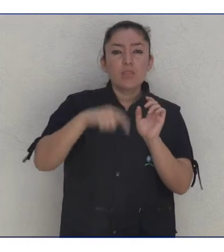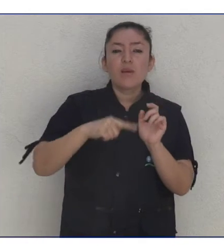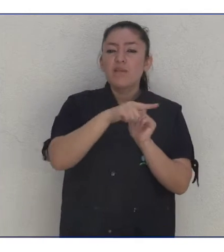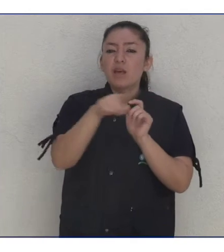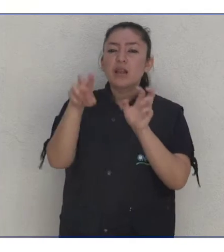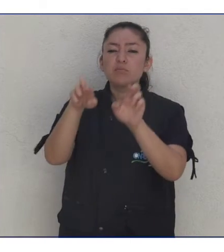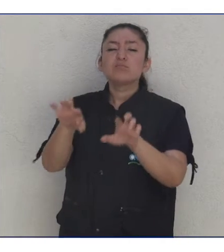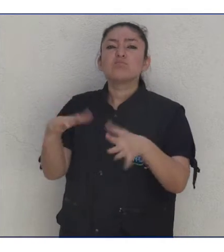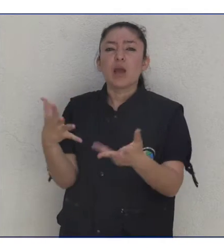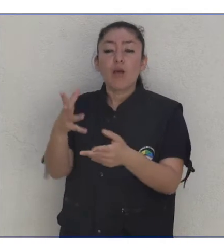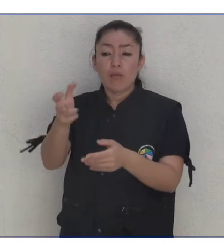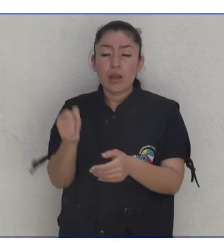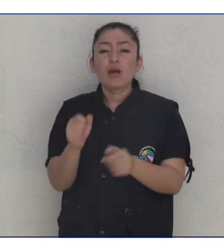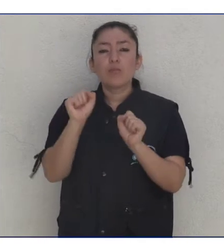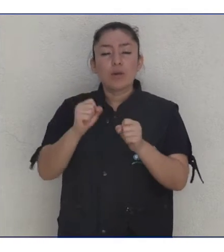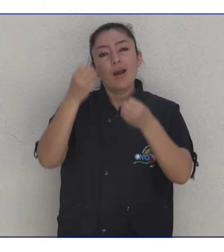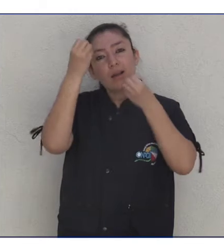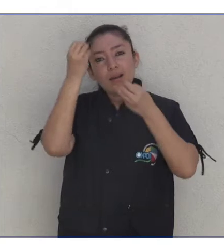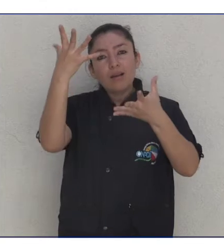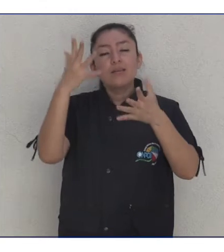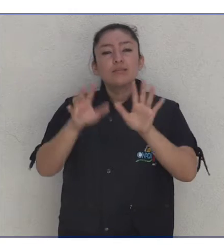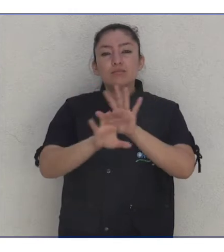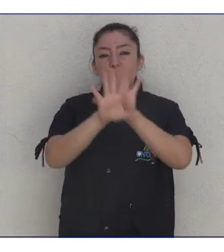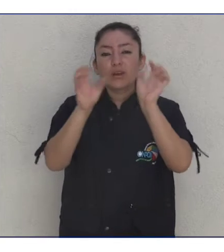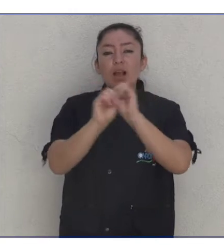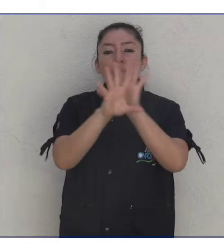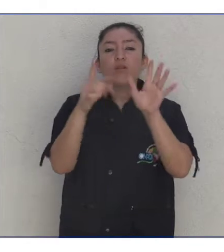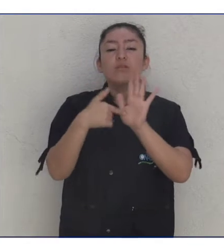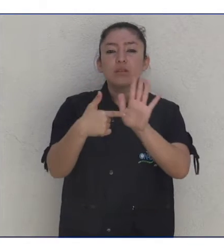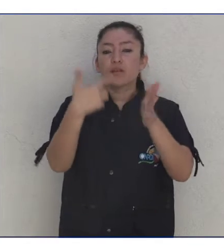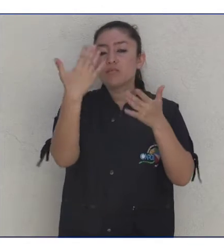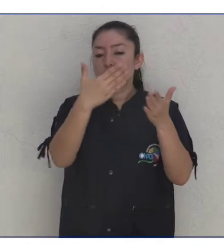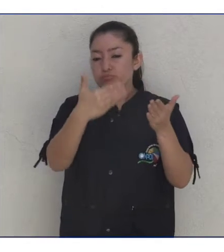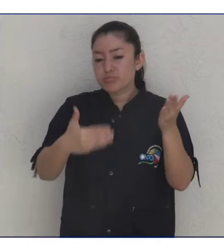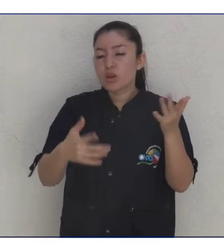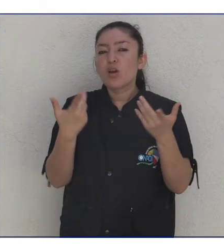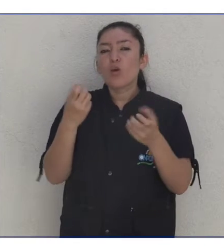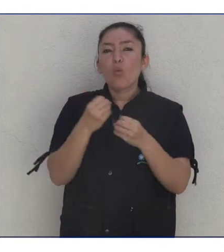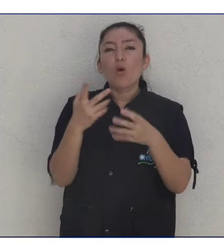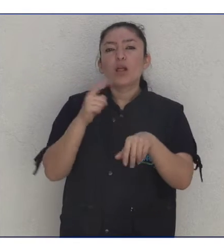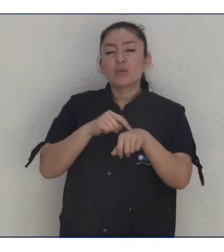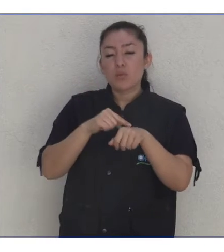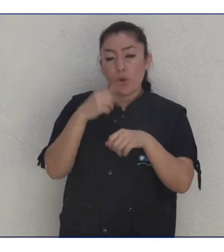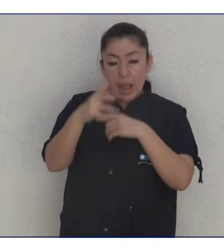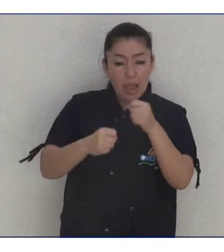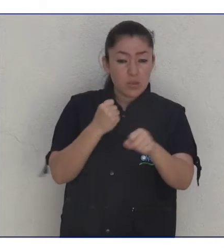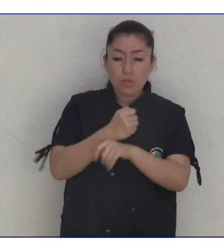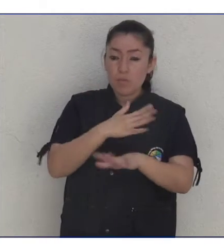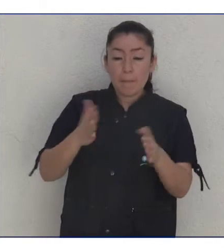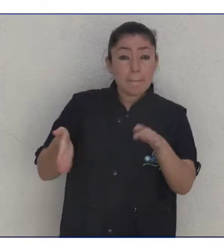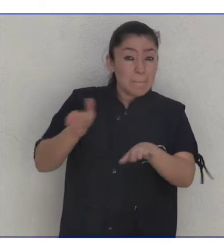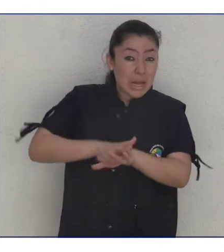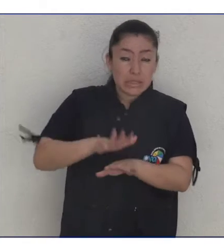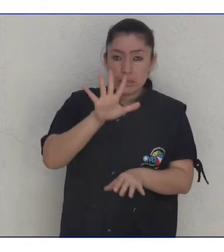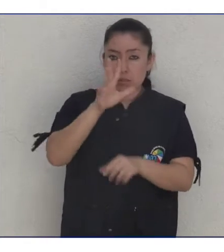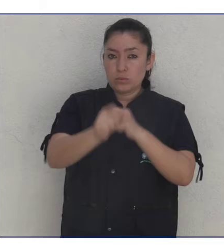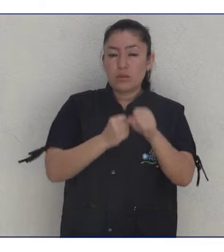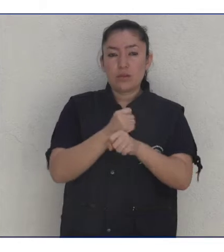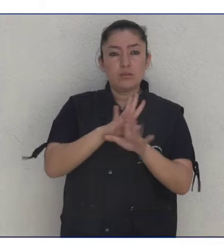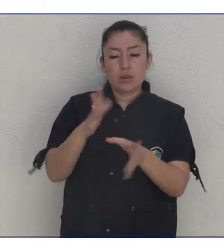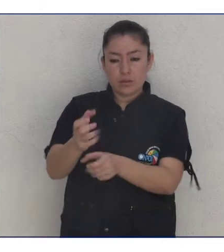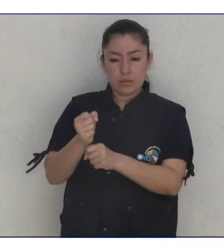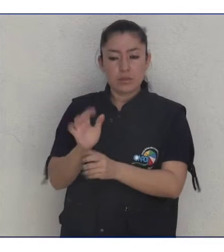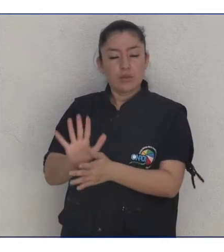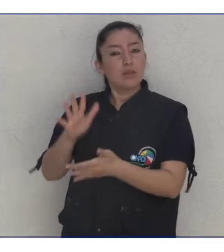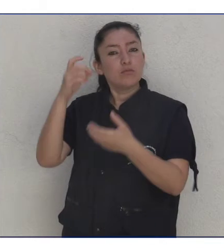los sujetos obligados podrán hacer la declaración de ampliación del plazo de reserva hasta por 5 años más, sin que pueda exceder de 12 años el